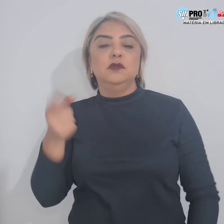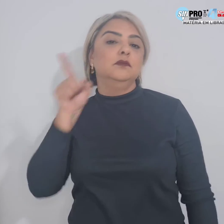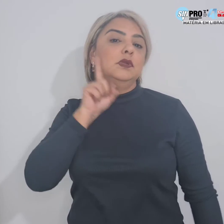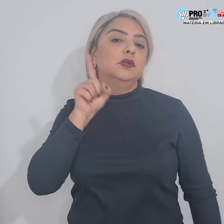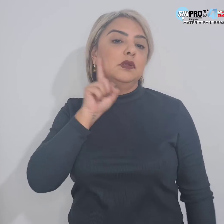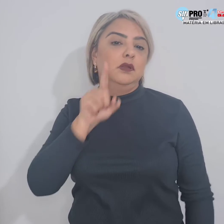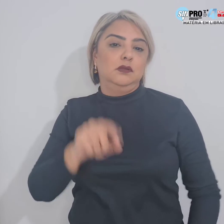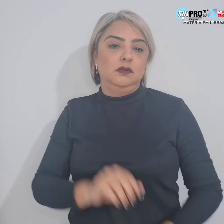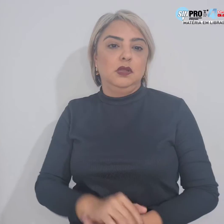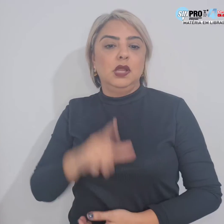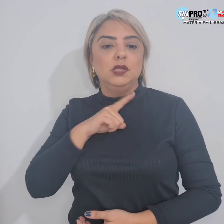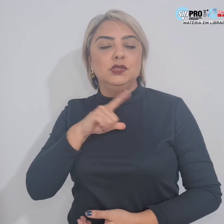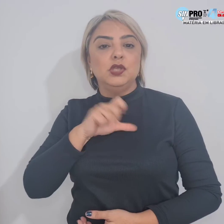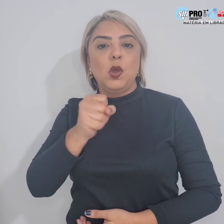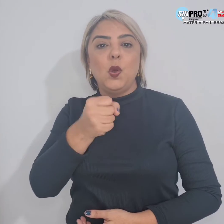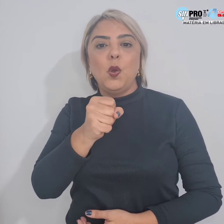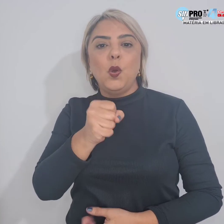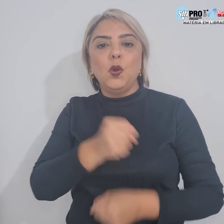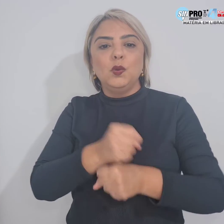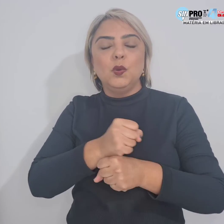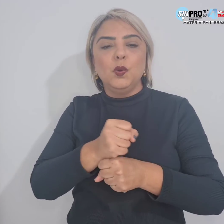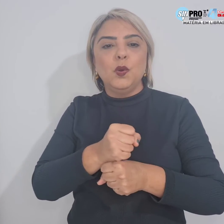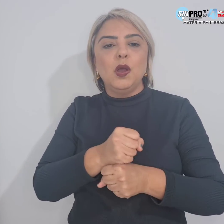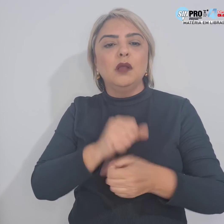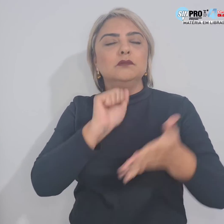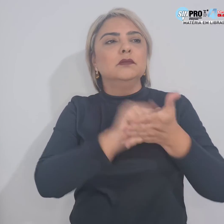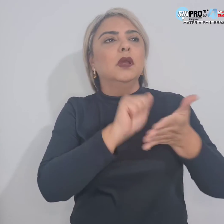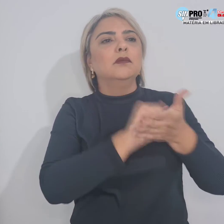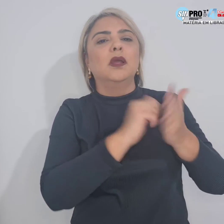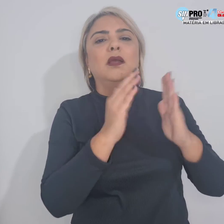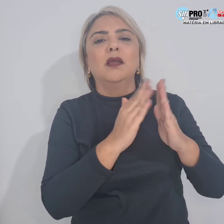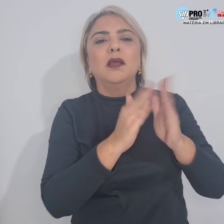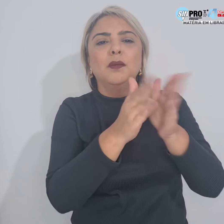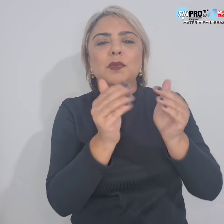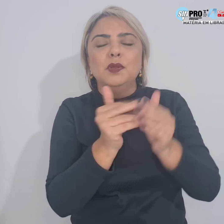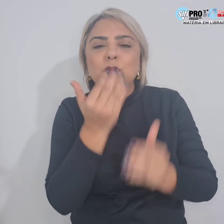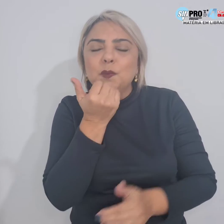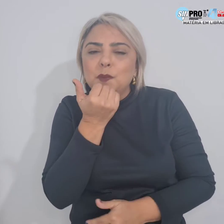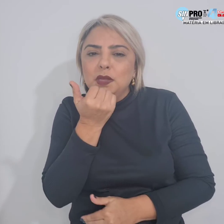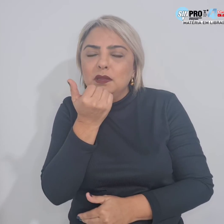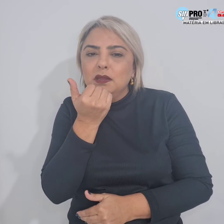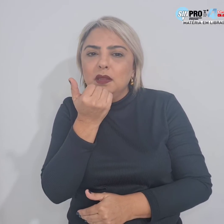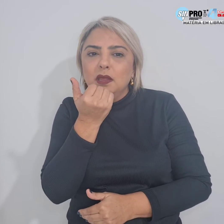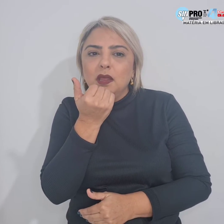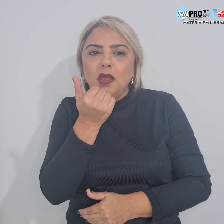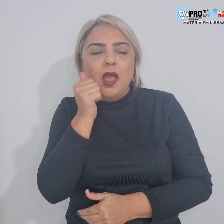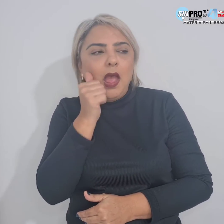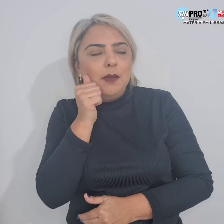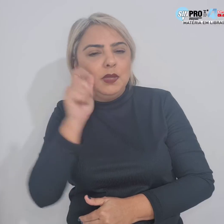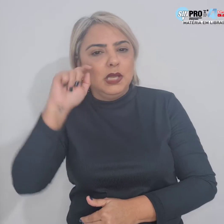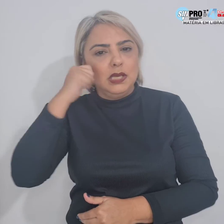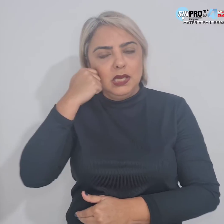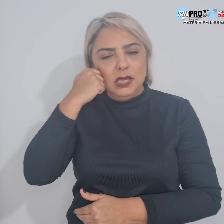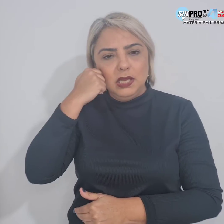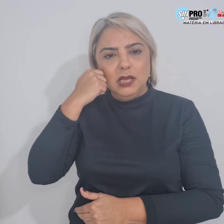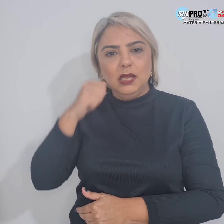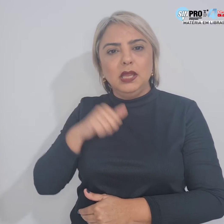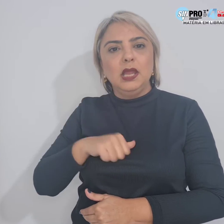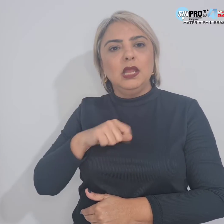Gerais. Tinha 8 anos quando bateu em uma porta para pedir comida. A menina negra tinha uma irmã